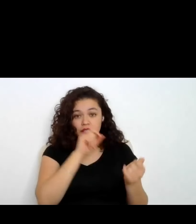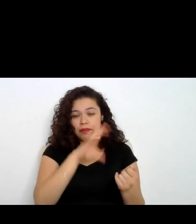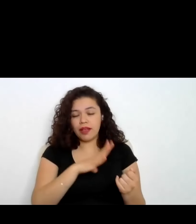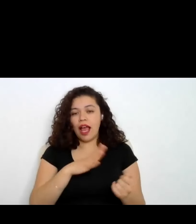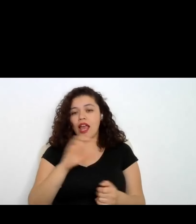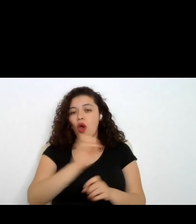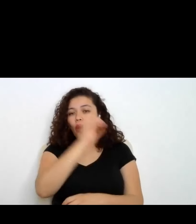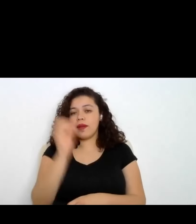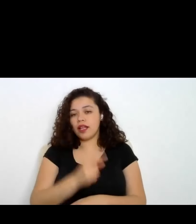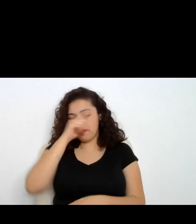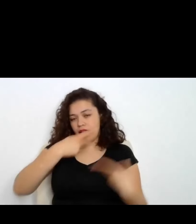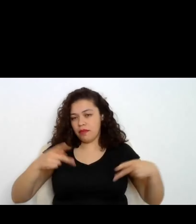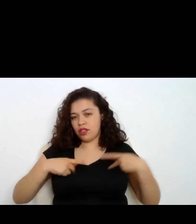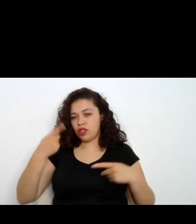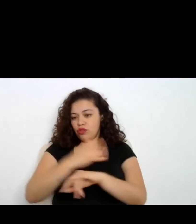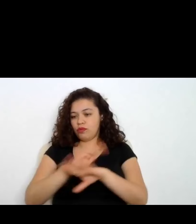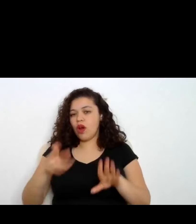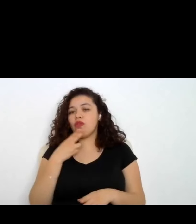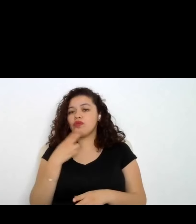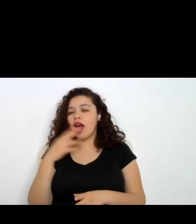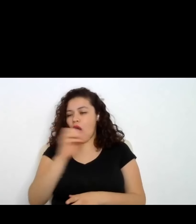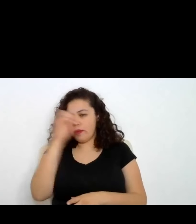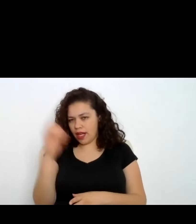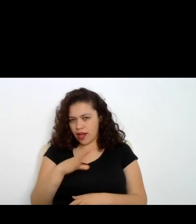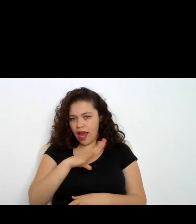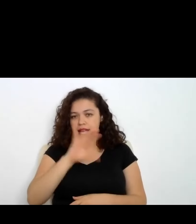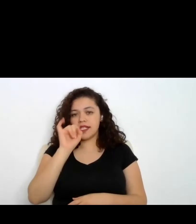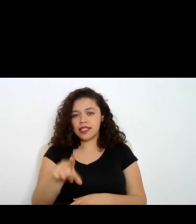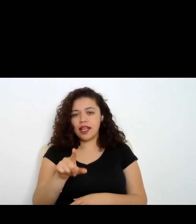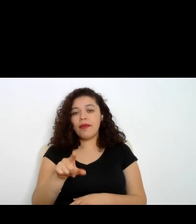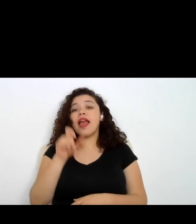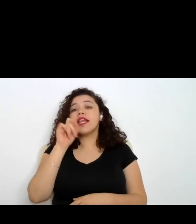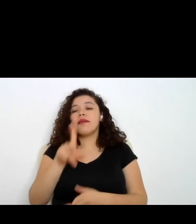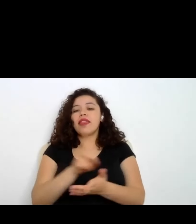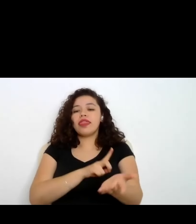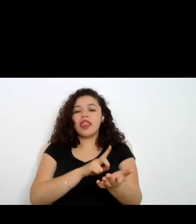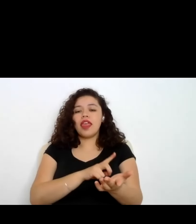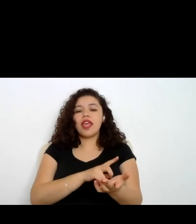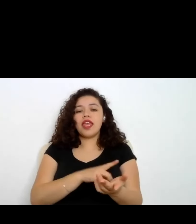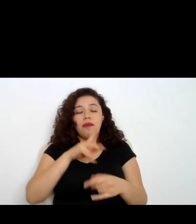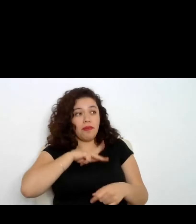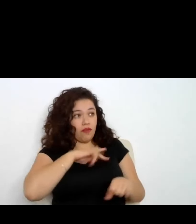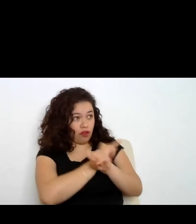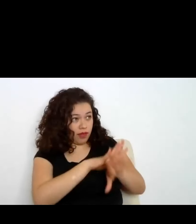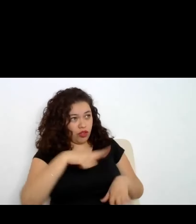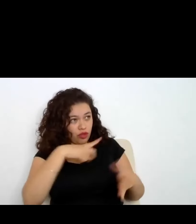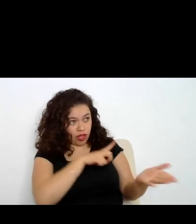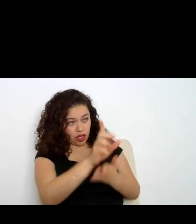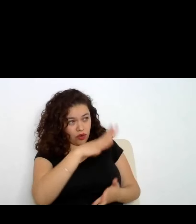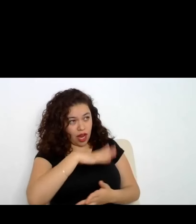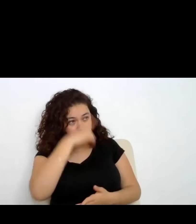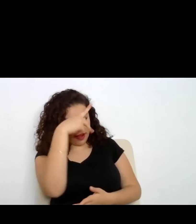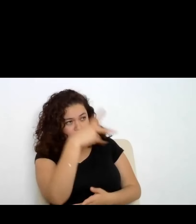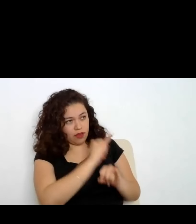o morales que utilizan esos datos personales y que otorga derechos a los titulares de esos datos a fin de garantizar